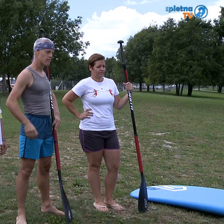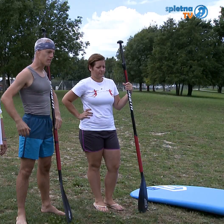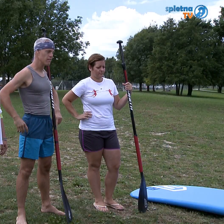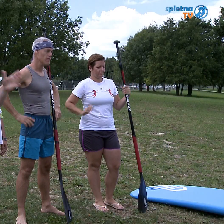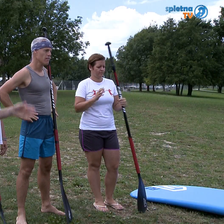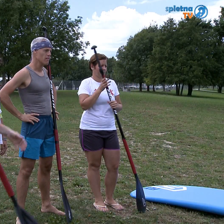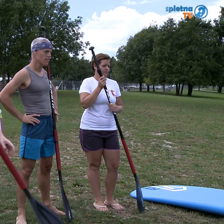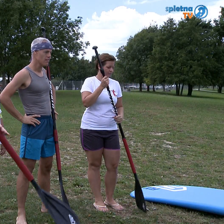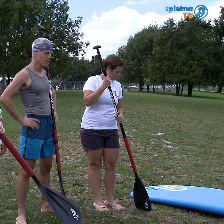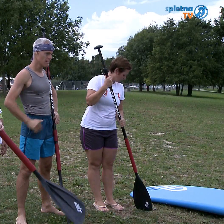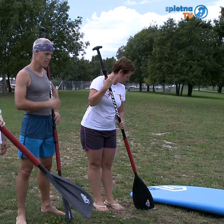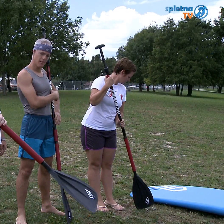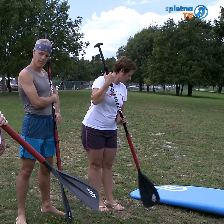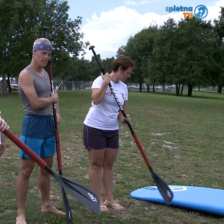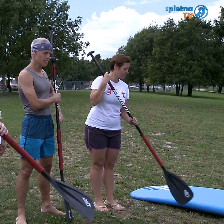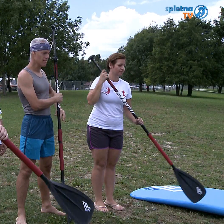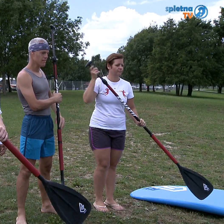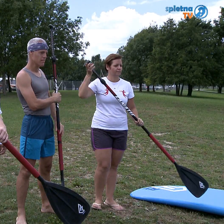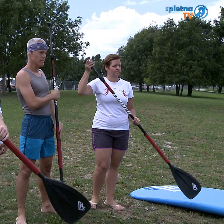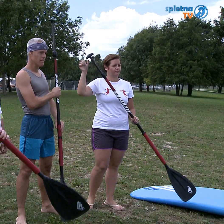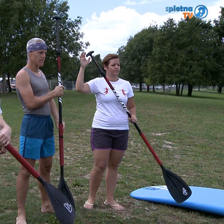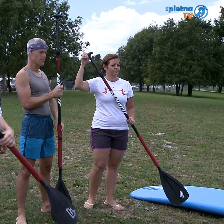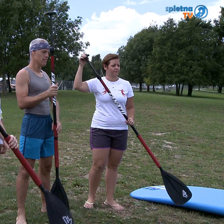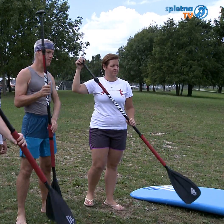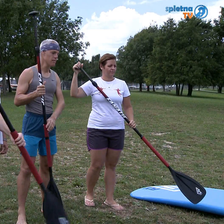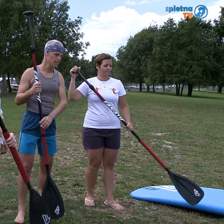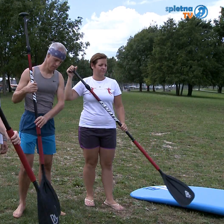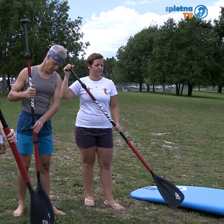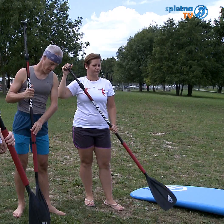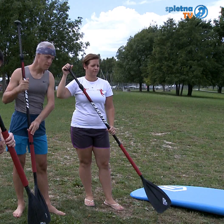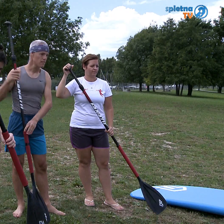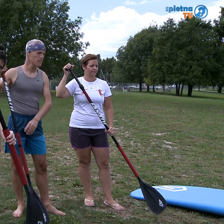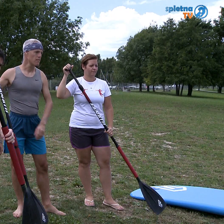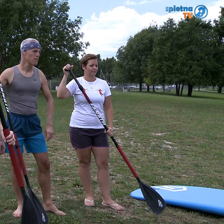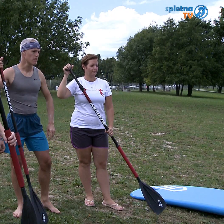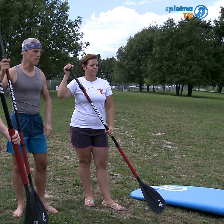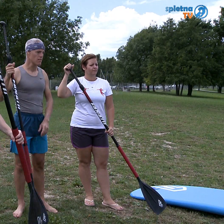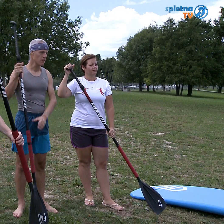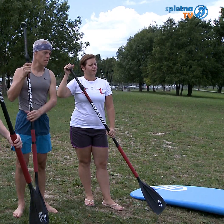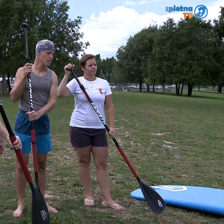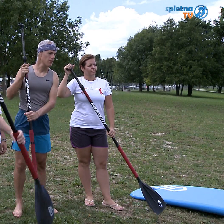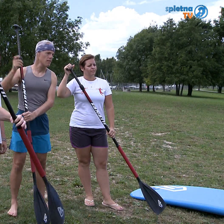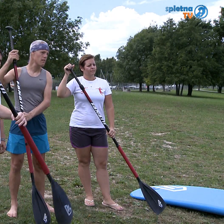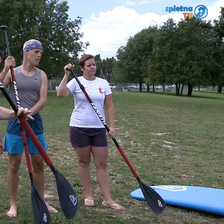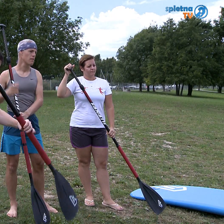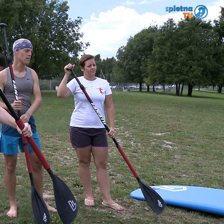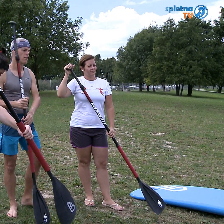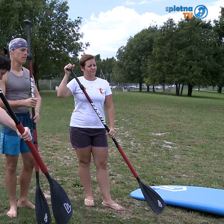Se pravi, če jaz supam v tej smeri, ena roka pride tukaj od spodaj, zunanja, druga pride od zgoraj.